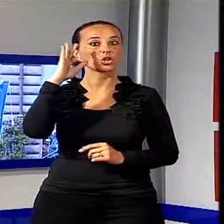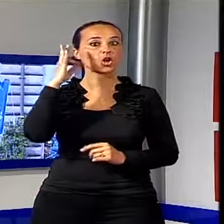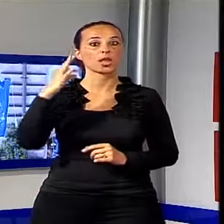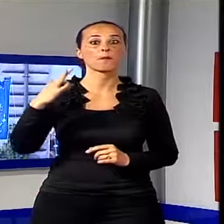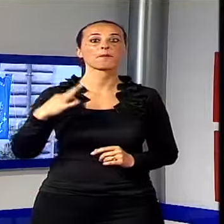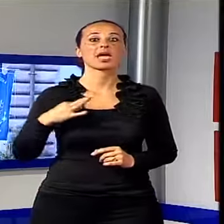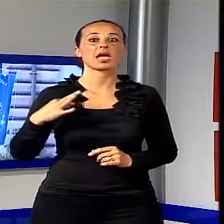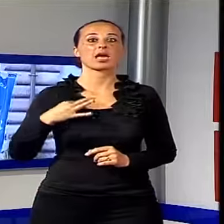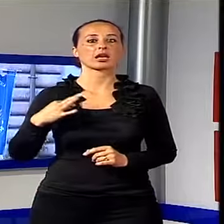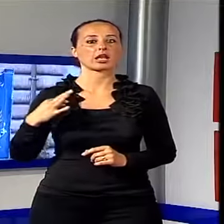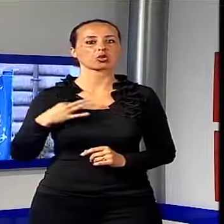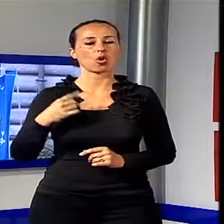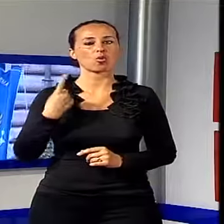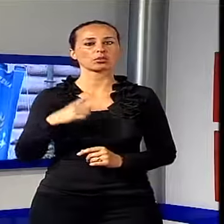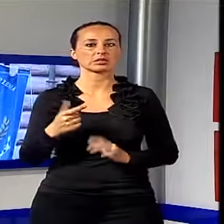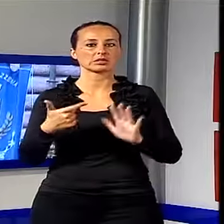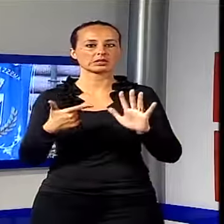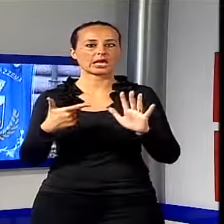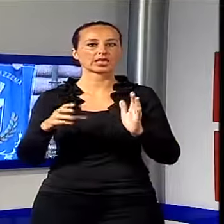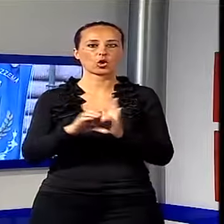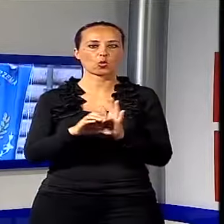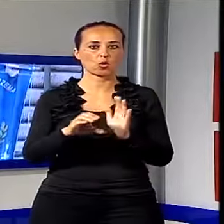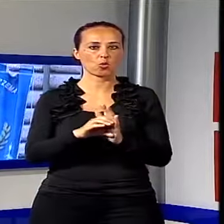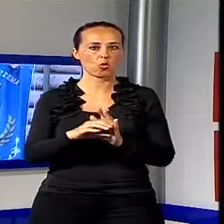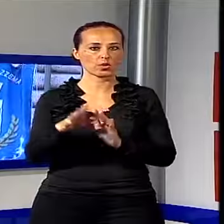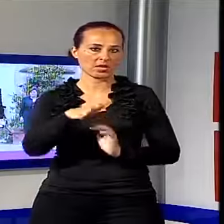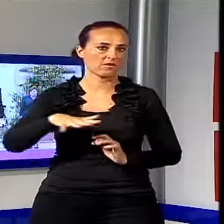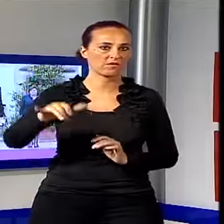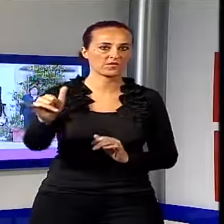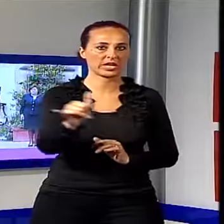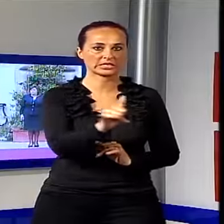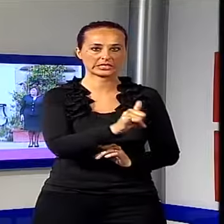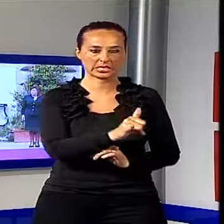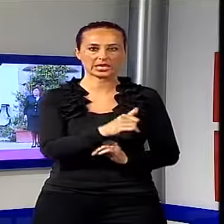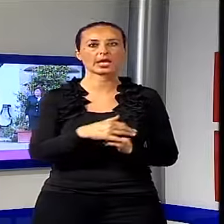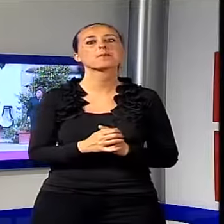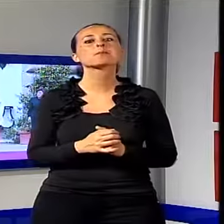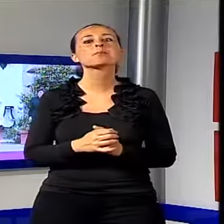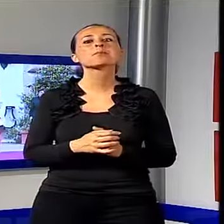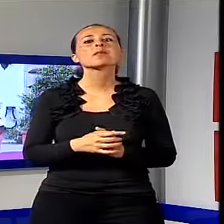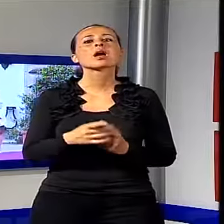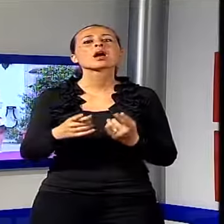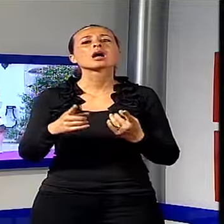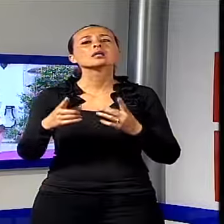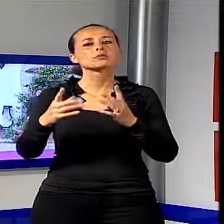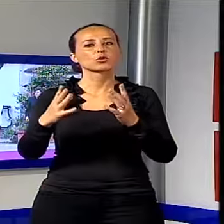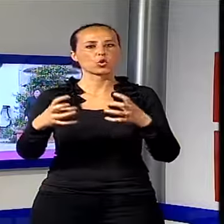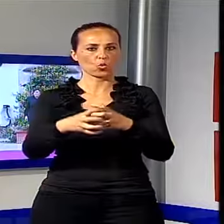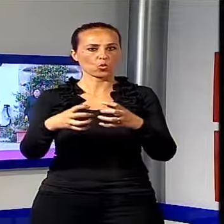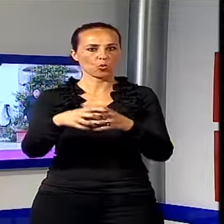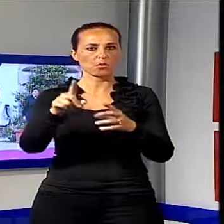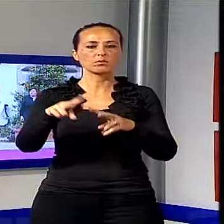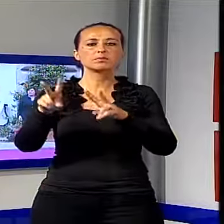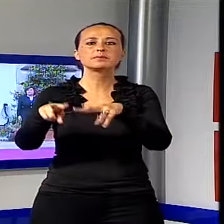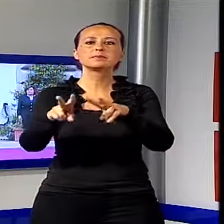civile per i sette comuni della Versilia. Il passaggio in rassegna dello schieramento quest'anno è stato affidato al ministro dell